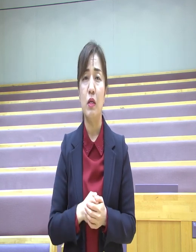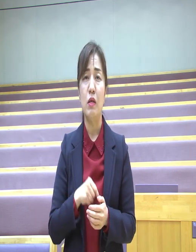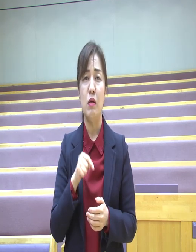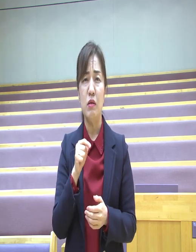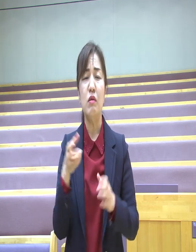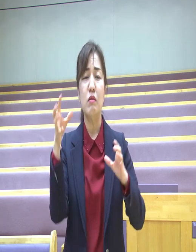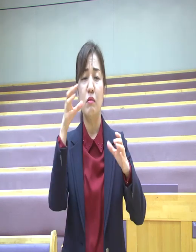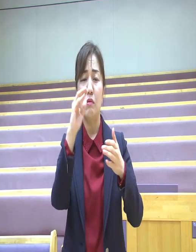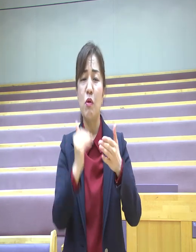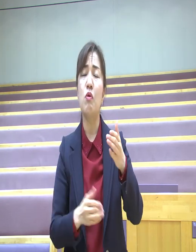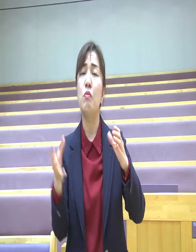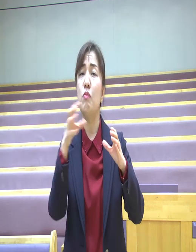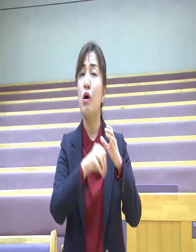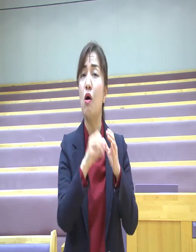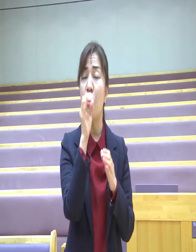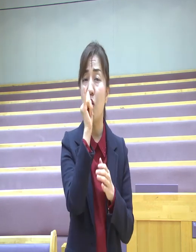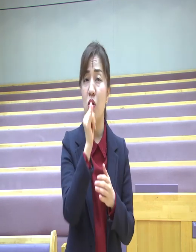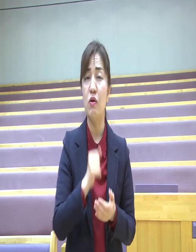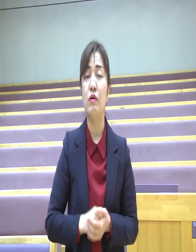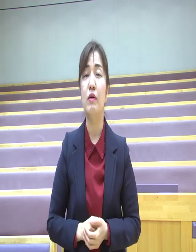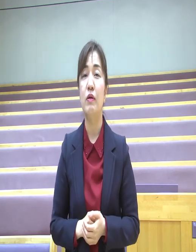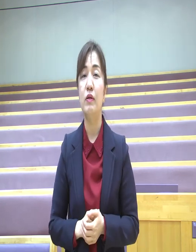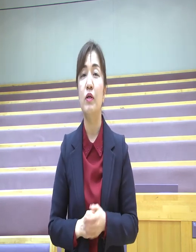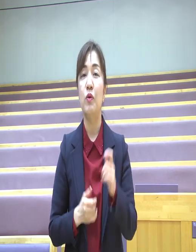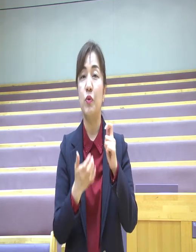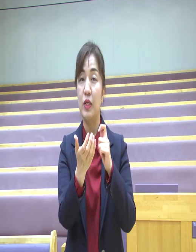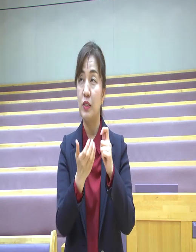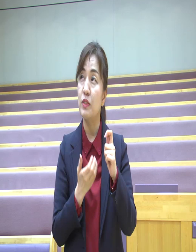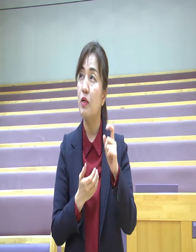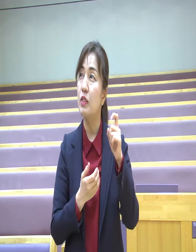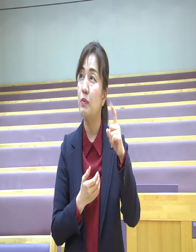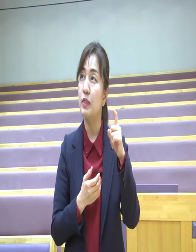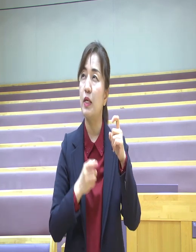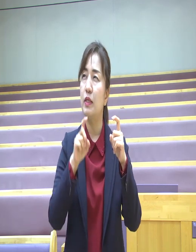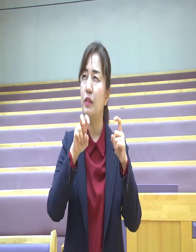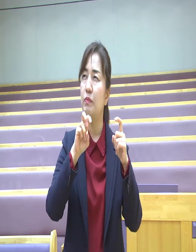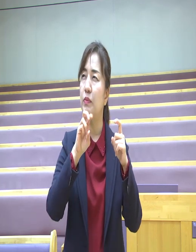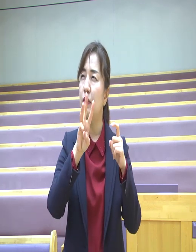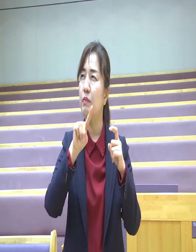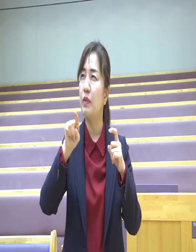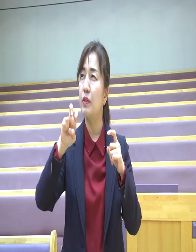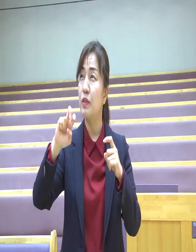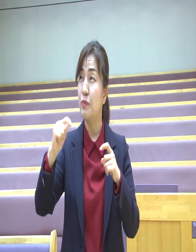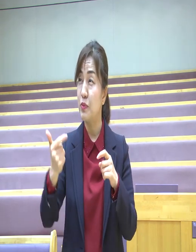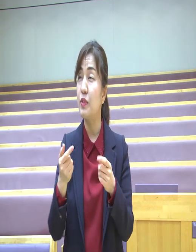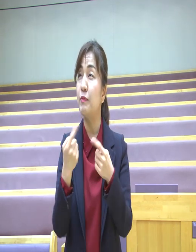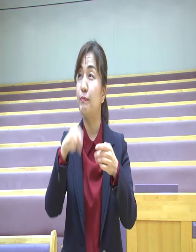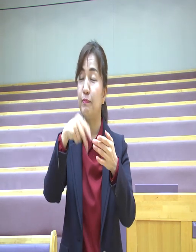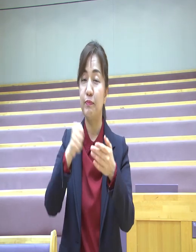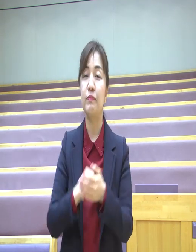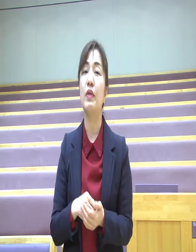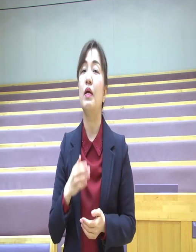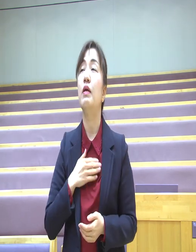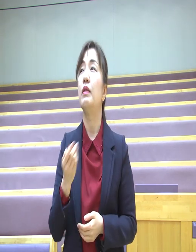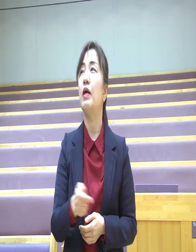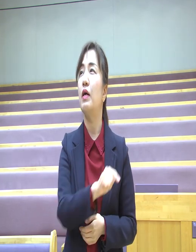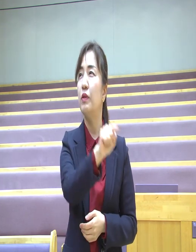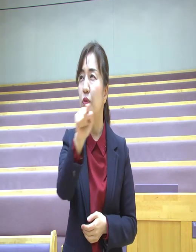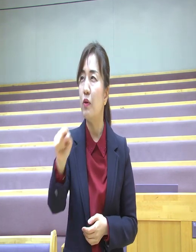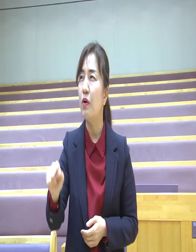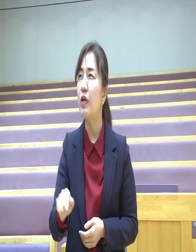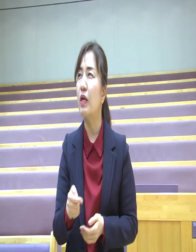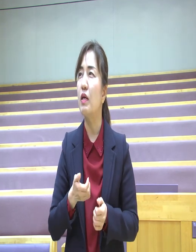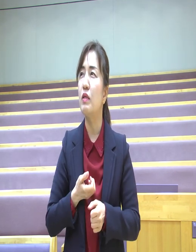사실은 이곳에 그와 같은 내용이 담겨 있습니다. 고린도전서 11장 23절에서 26절 함께 읽겠습니다.